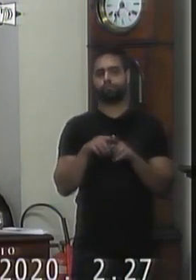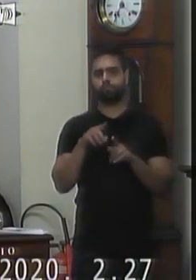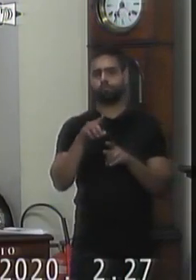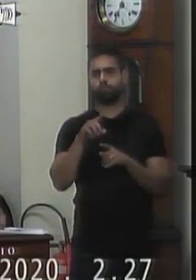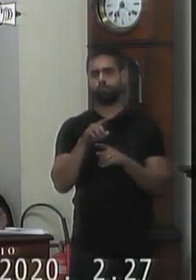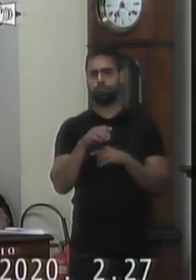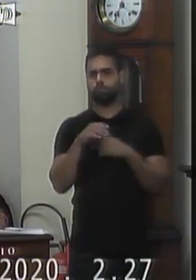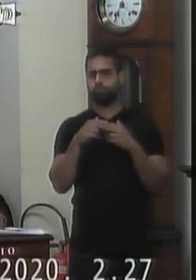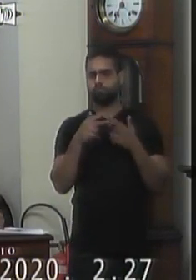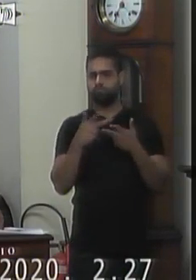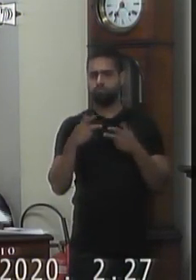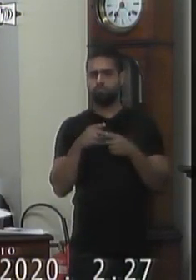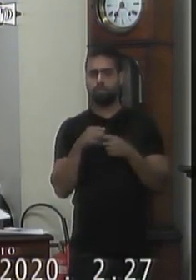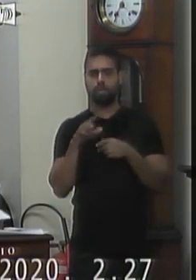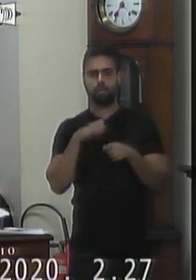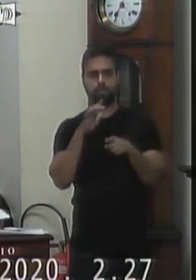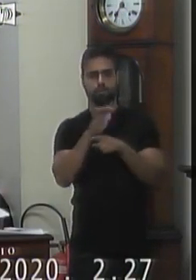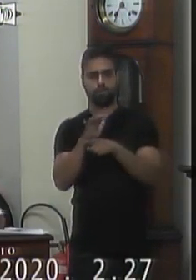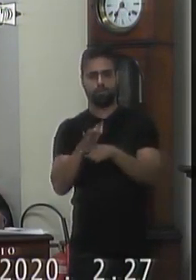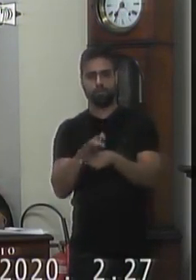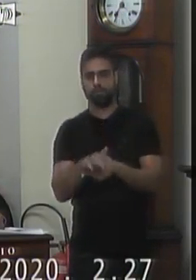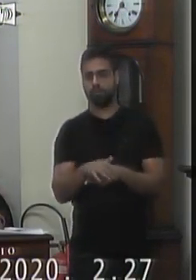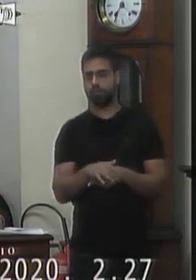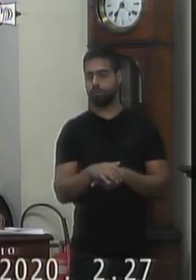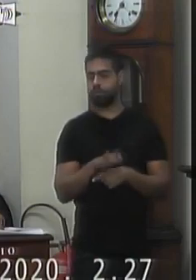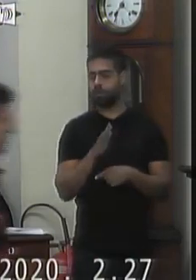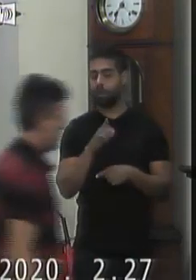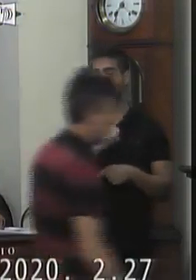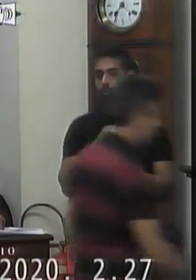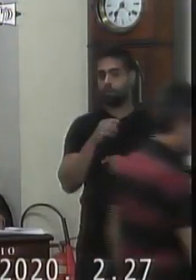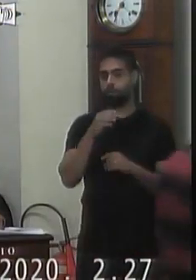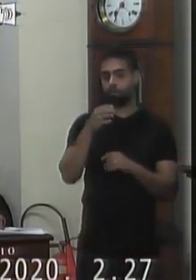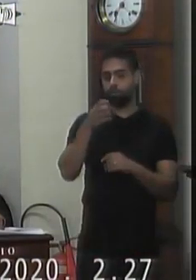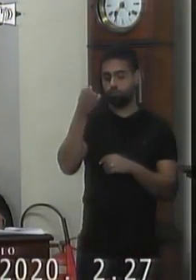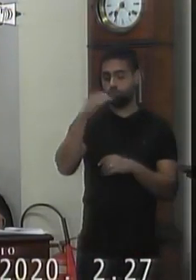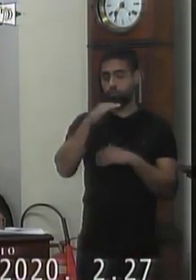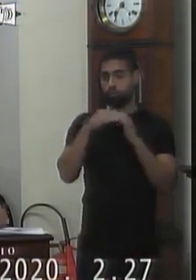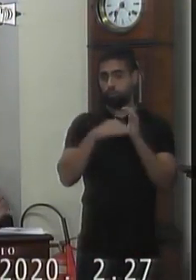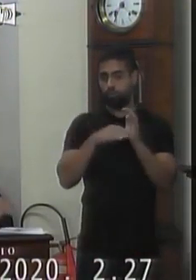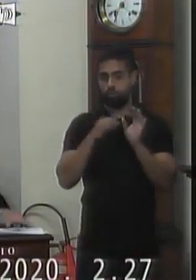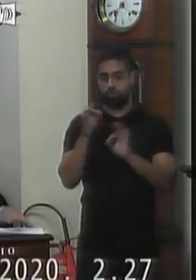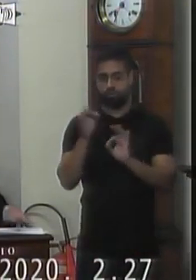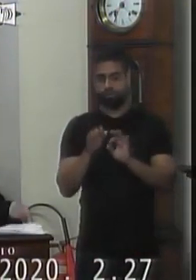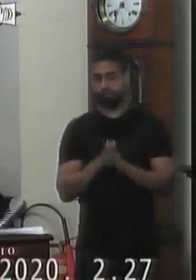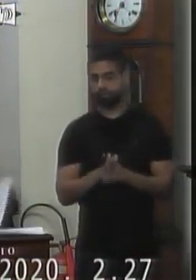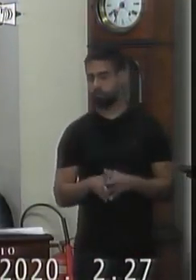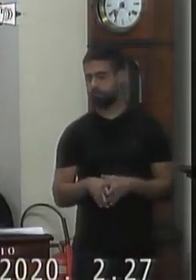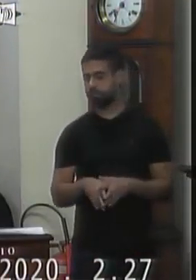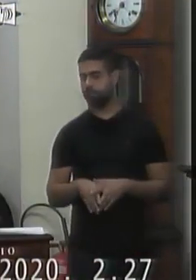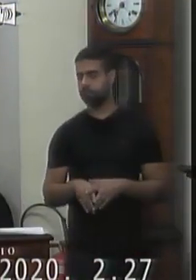e outros benefícios assistenciais. E consta aqui todo o processo administrativo.